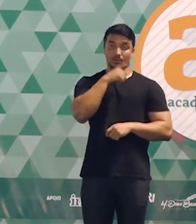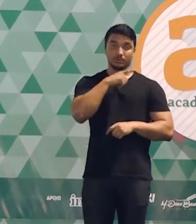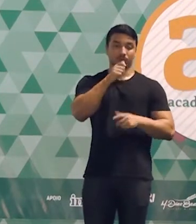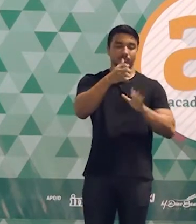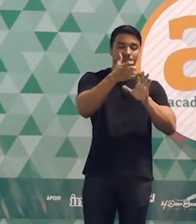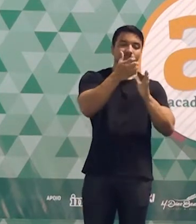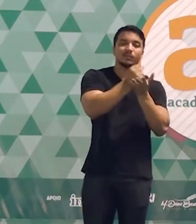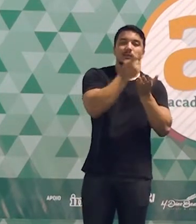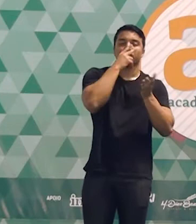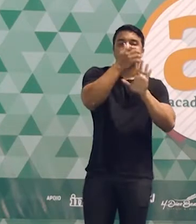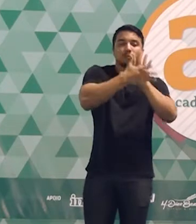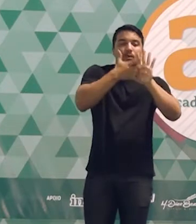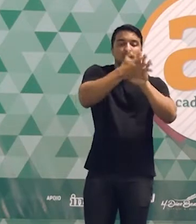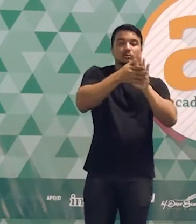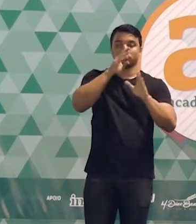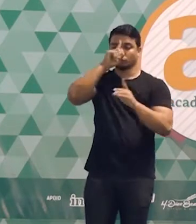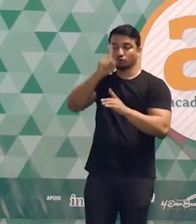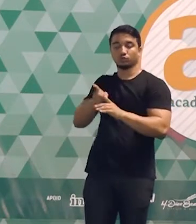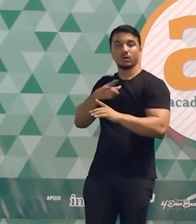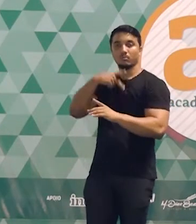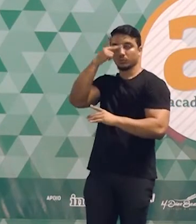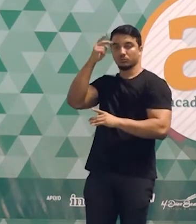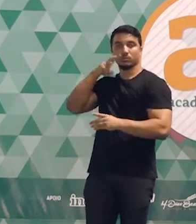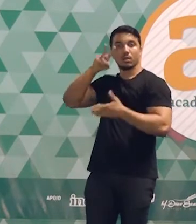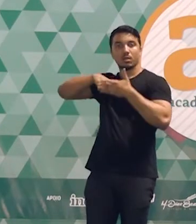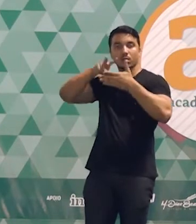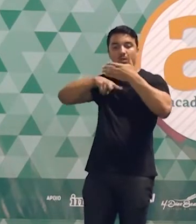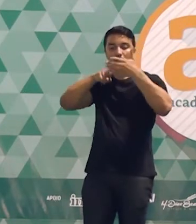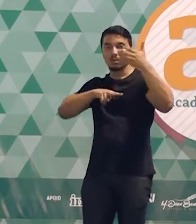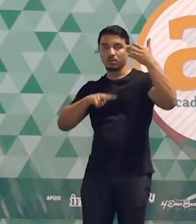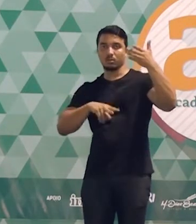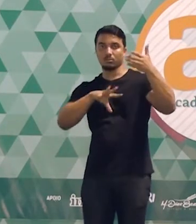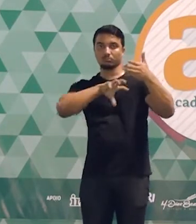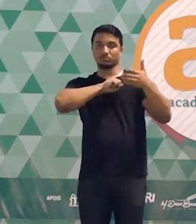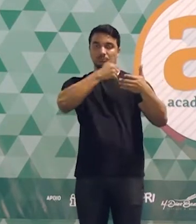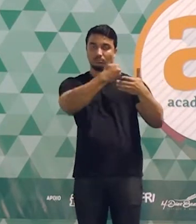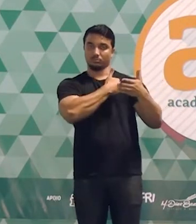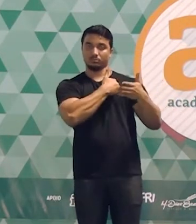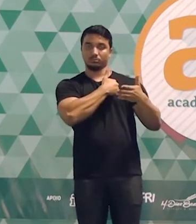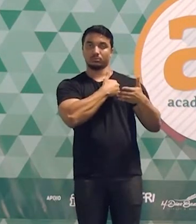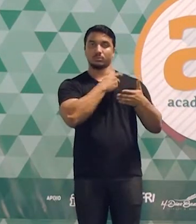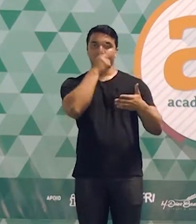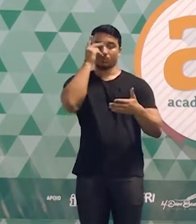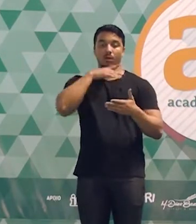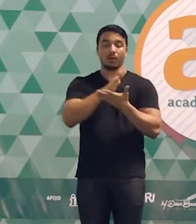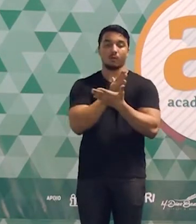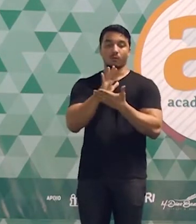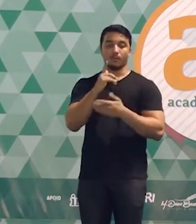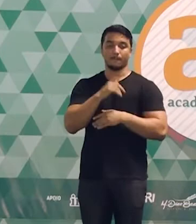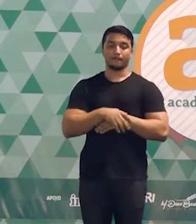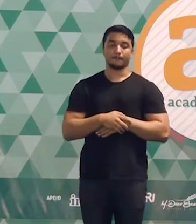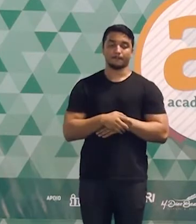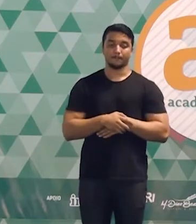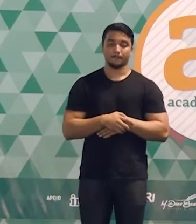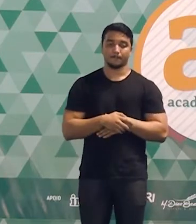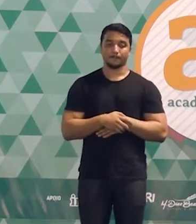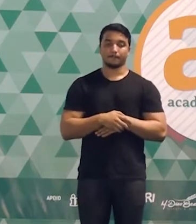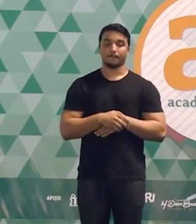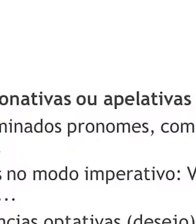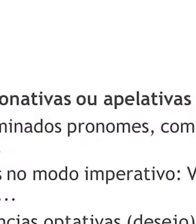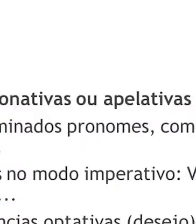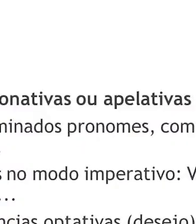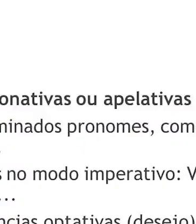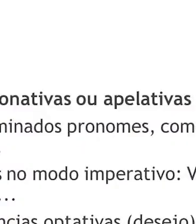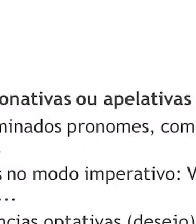marcas textuais que se dirigem diretamente ao receptor da mensagem. Algumas delas,